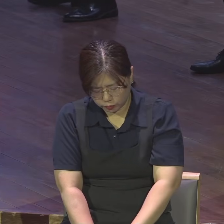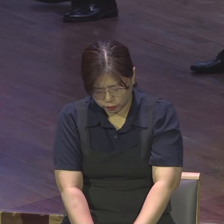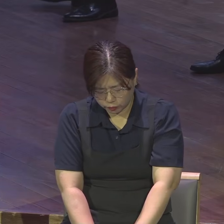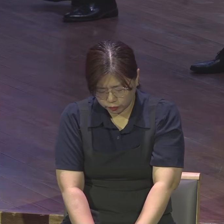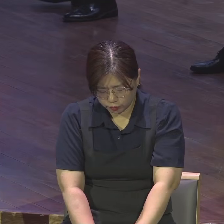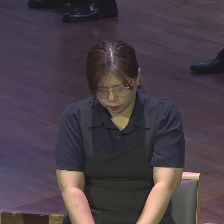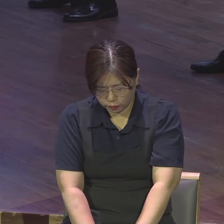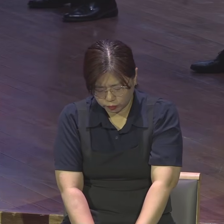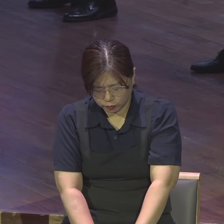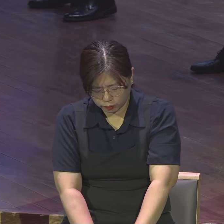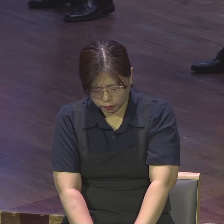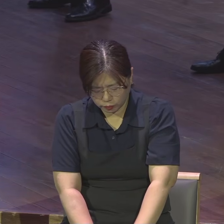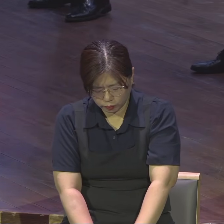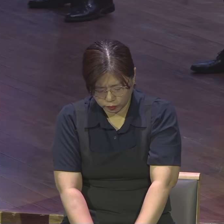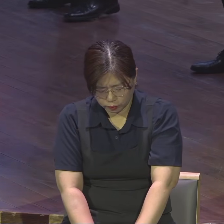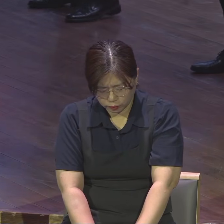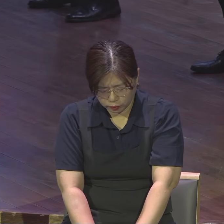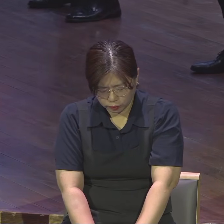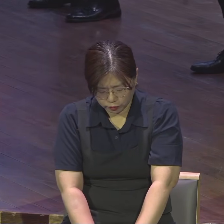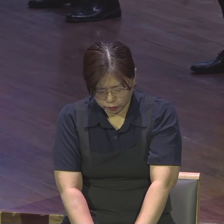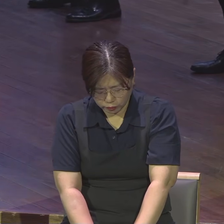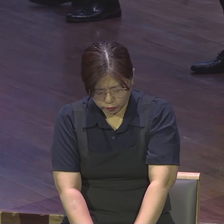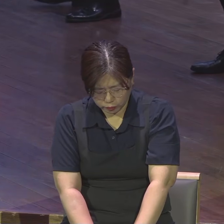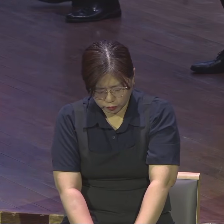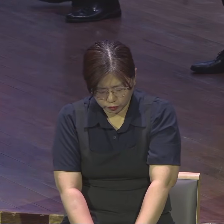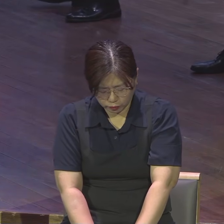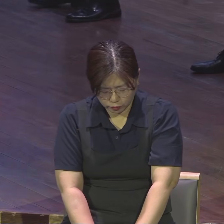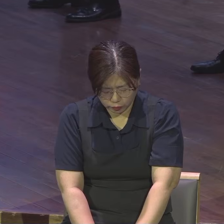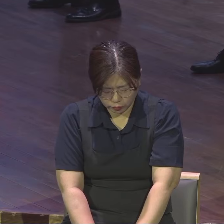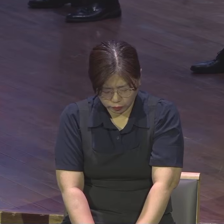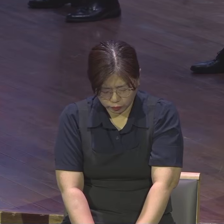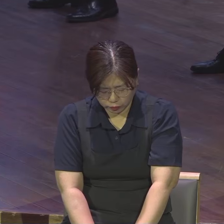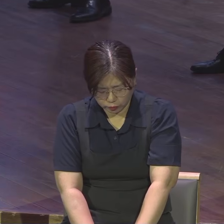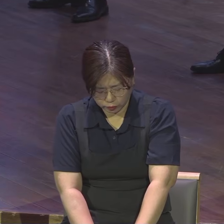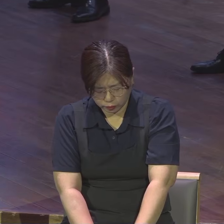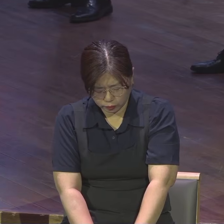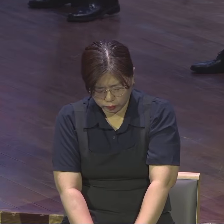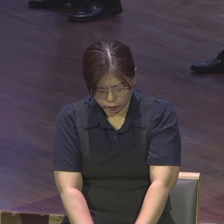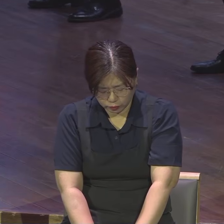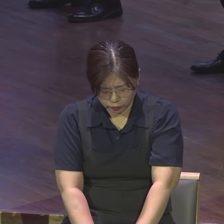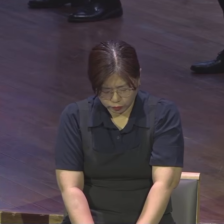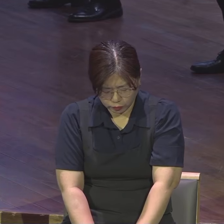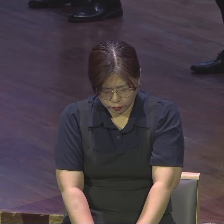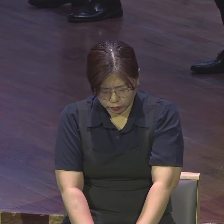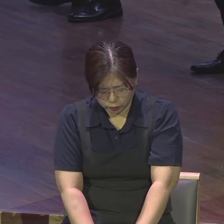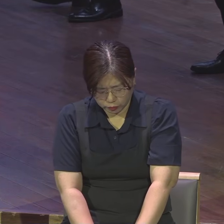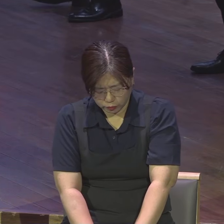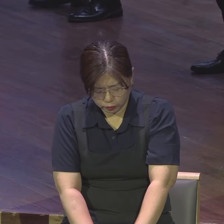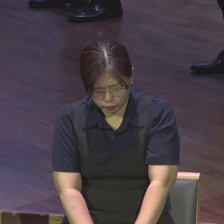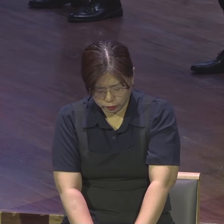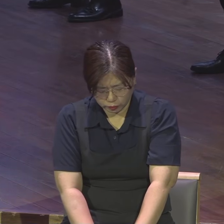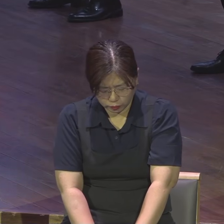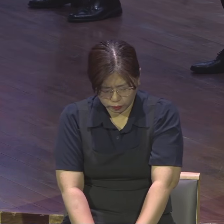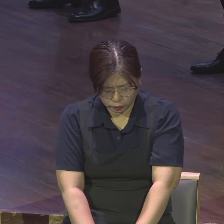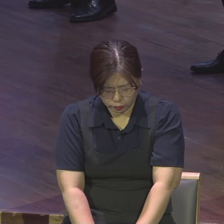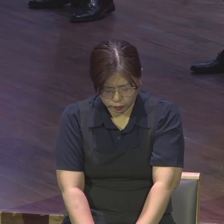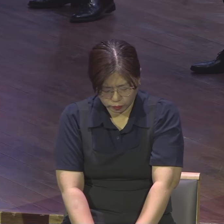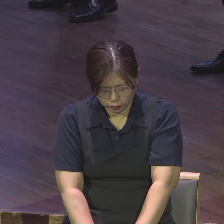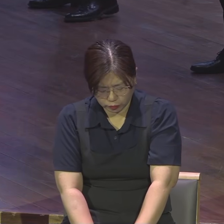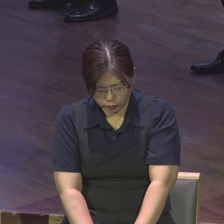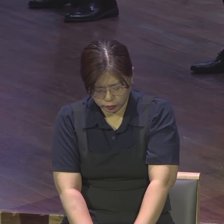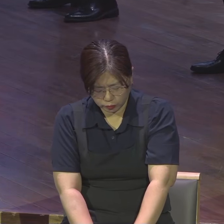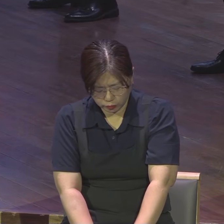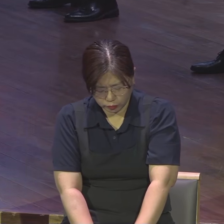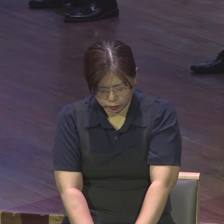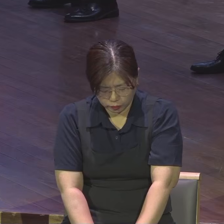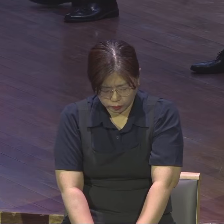없는 참된 치유와 우리 사역을 감당할 수 있도록 하나님 이 시간 이 밤에 문을 열어 주시옵소서. 주님들은